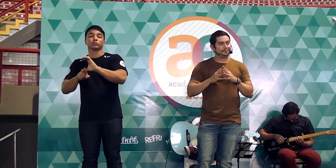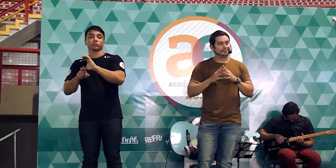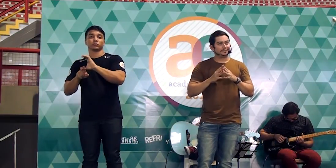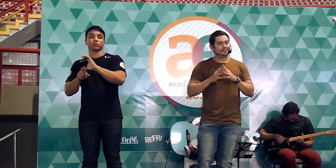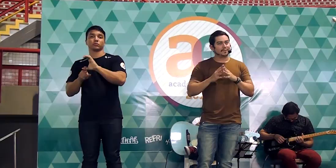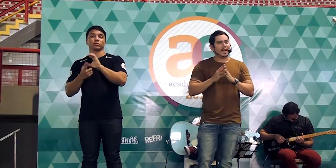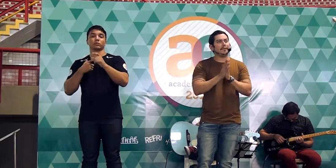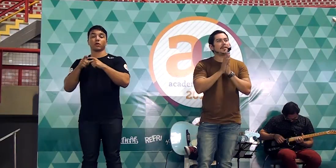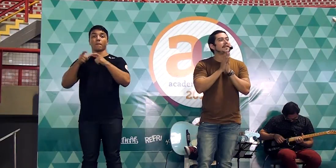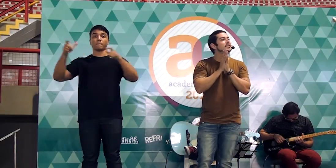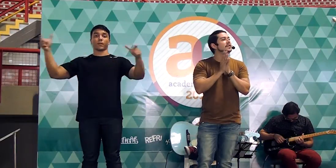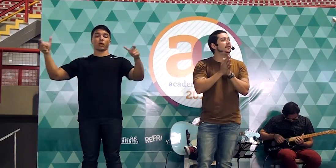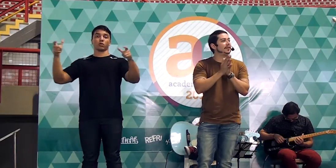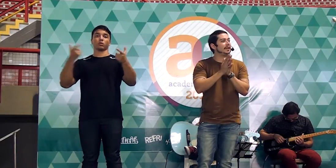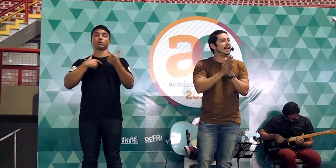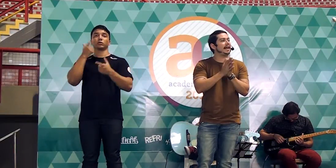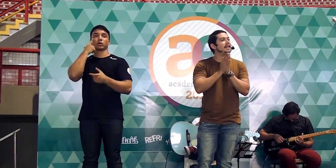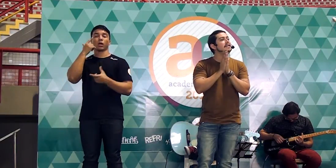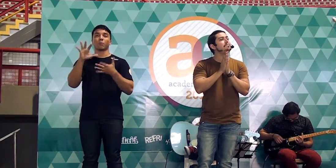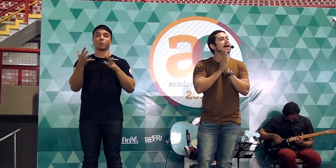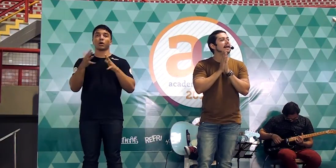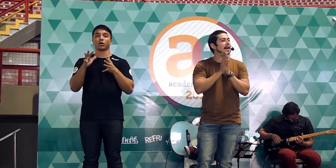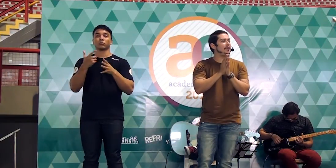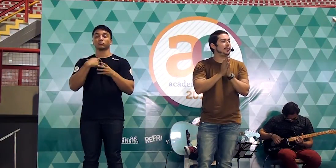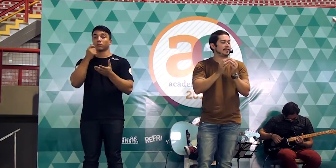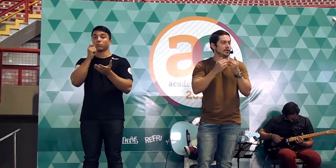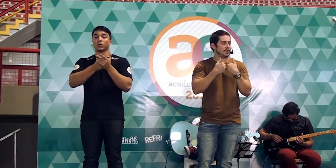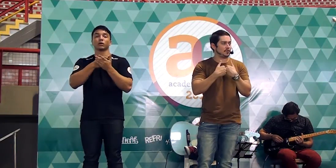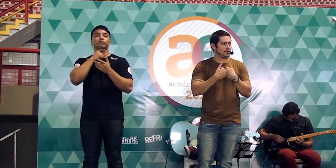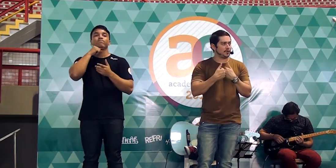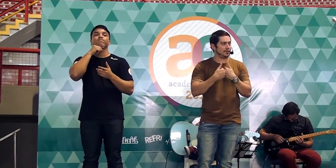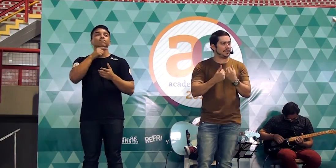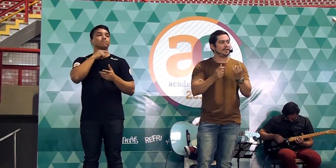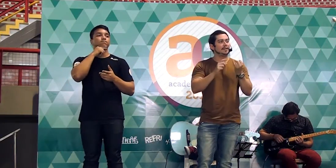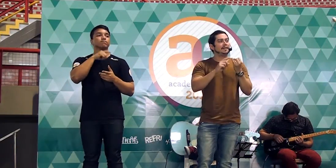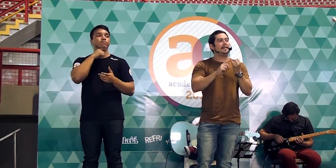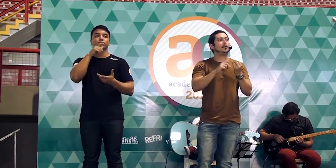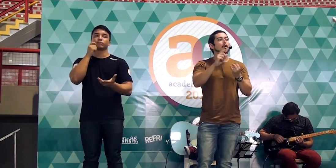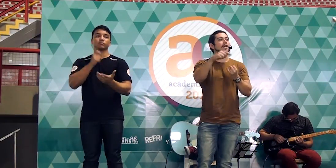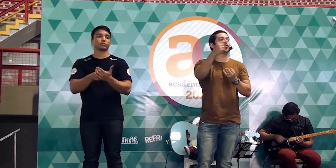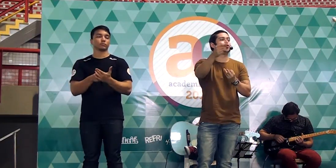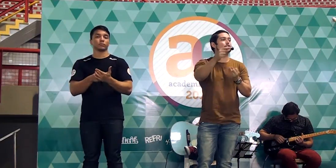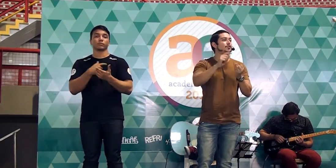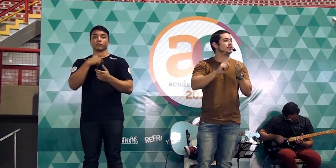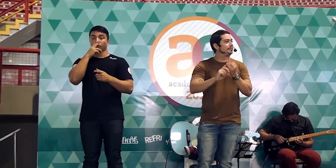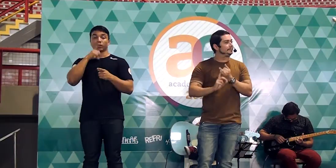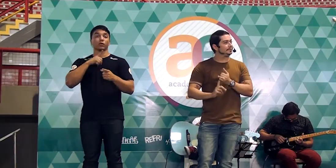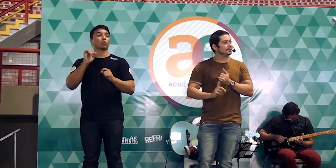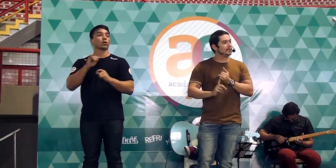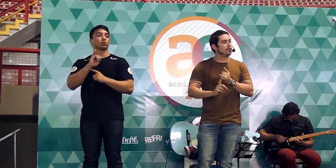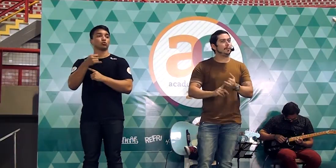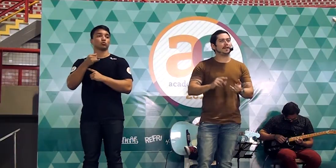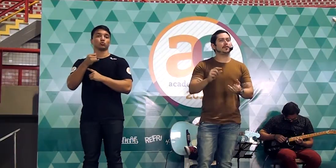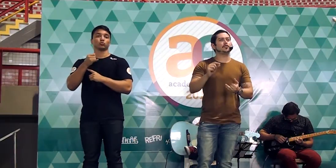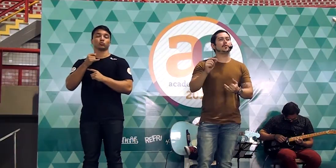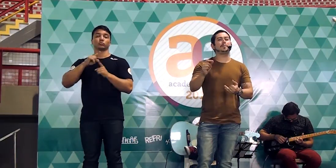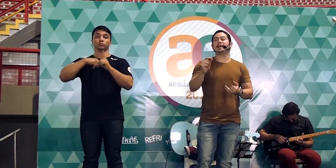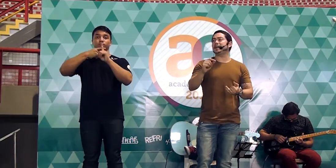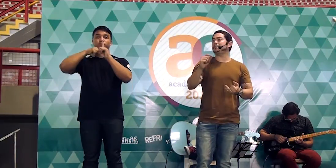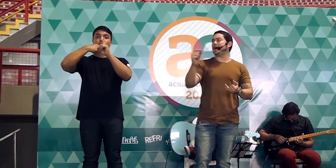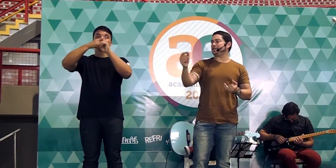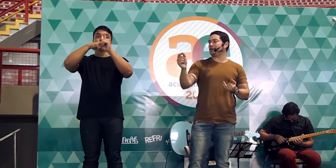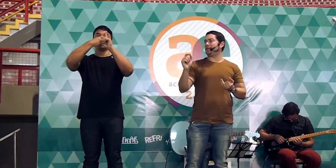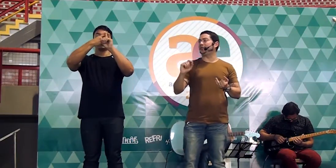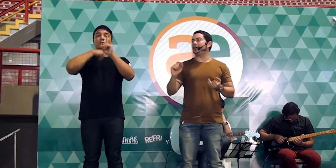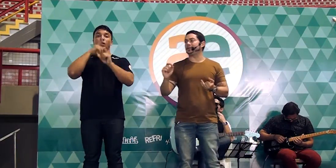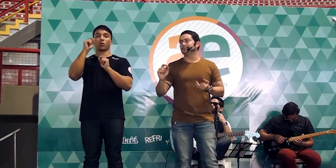Terra. A nossa dívida era impagável para as nossas condições e corria juros. O Brasil tinha uma